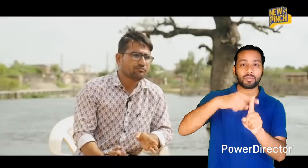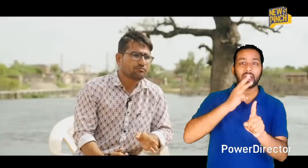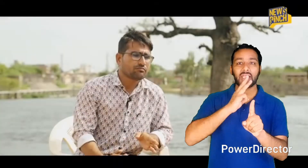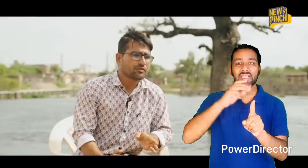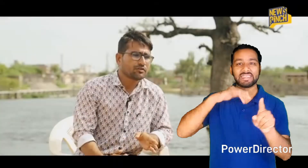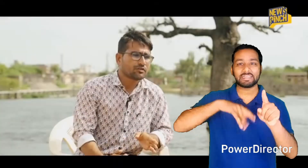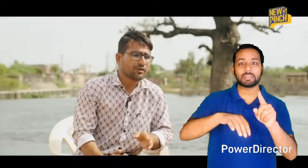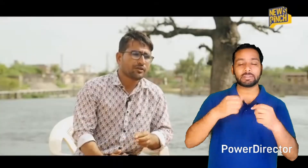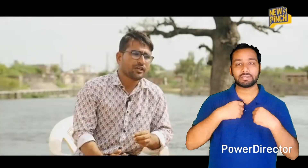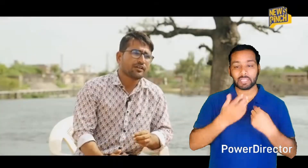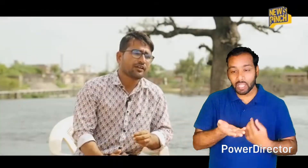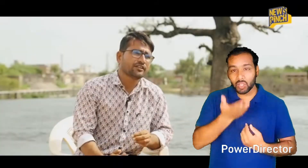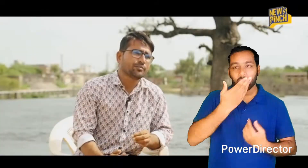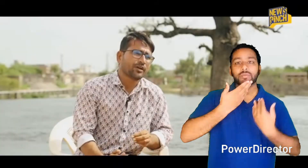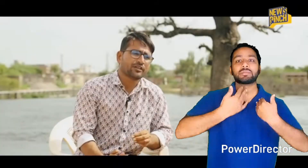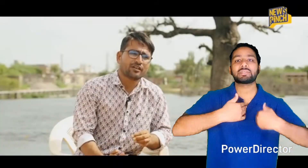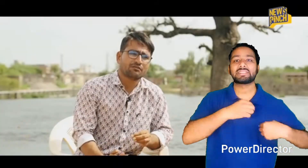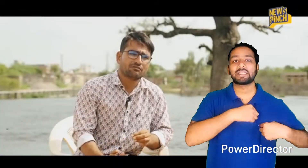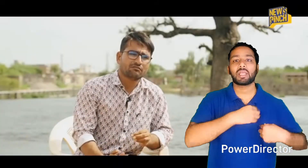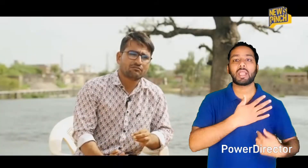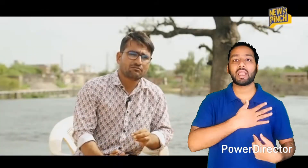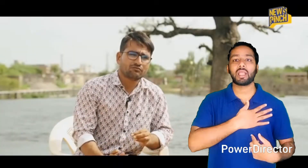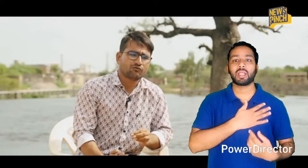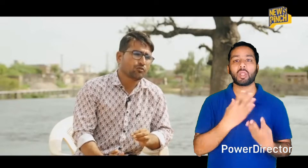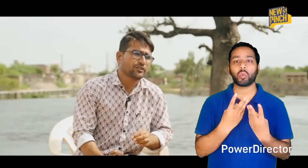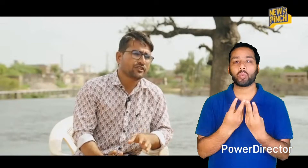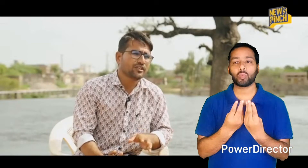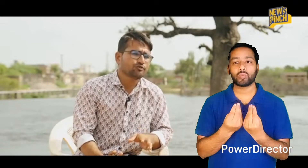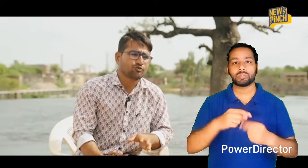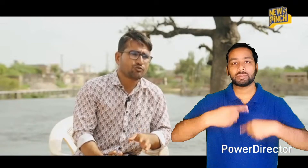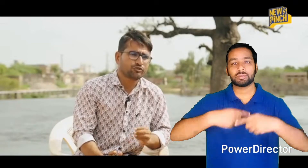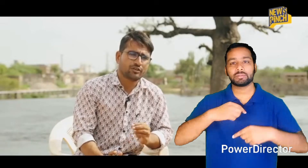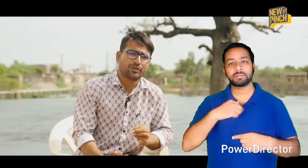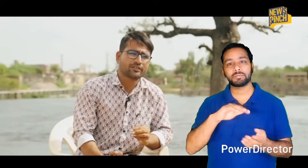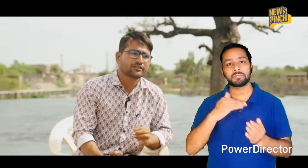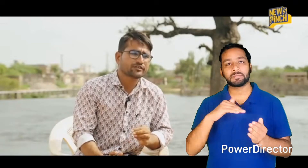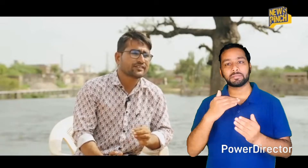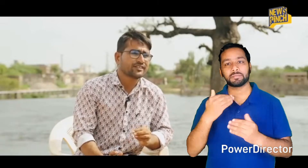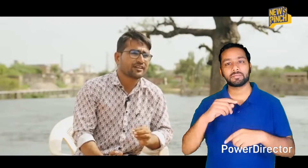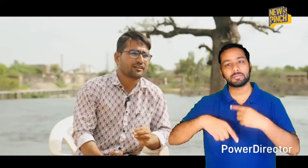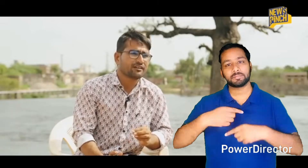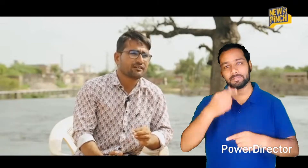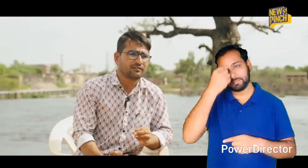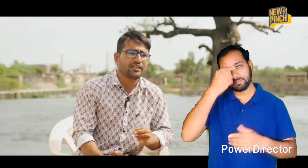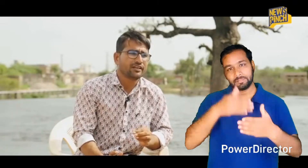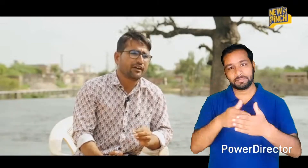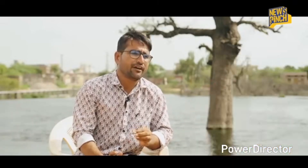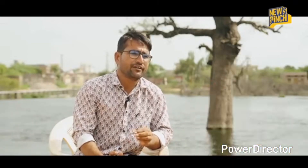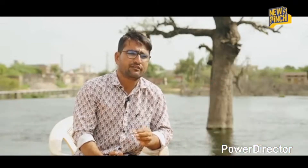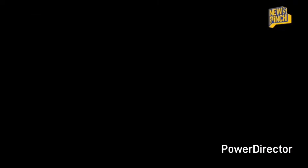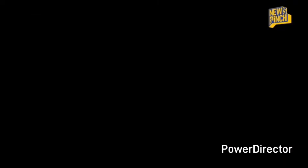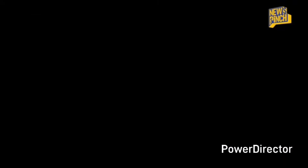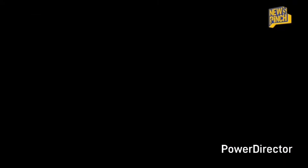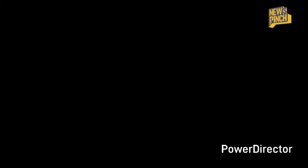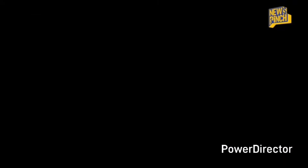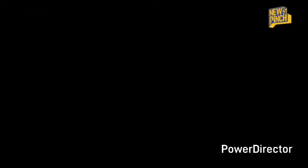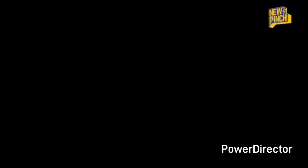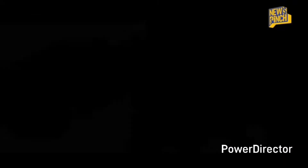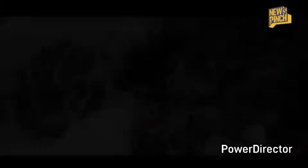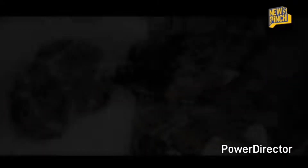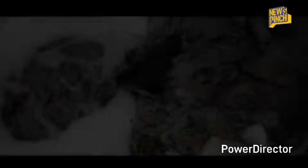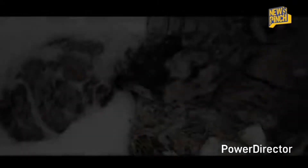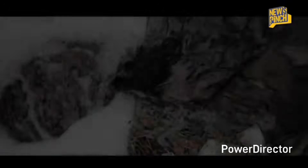सिर्फ केमिकल के गंदे पानी का वो मंजर है जो रोज़ हमारी सांसें लील रहा